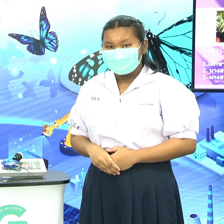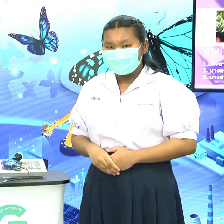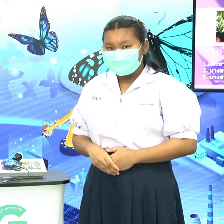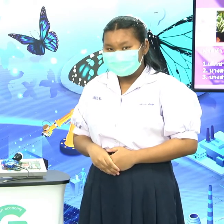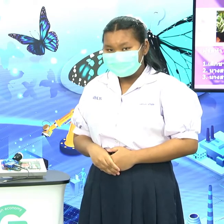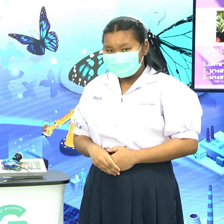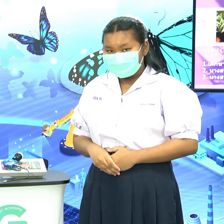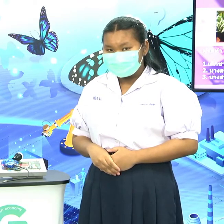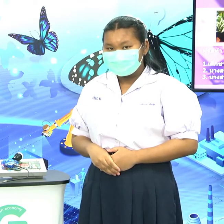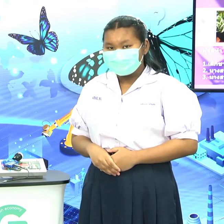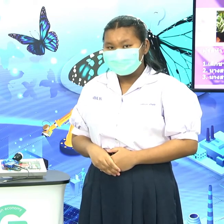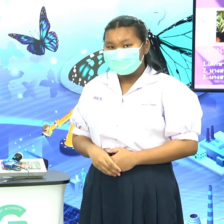ะ